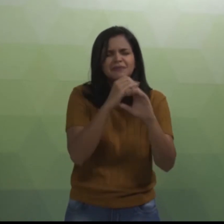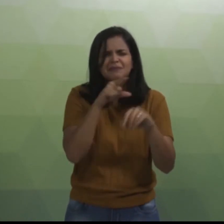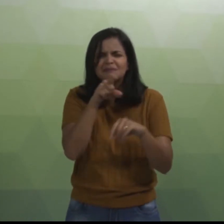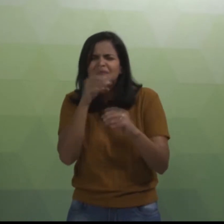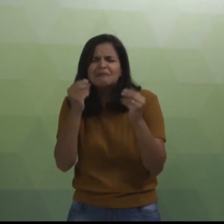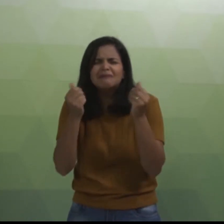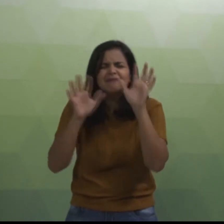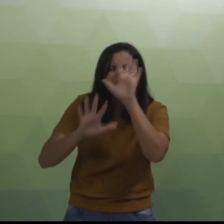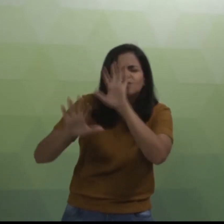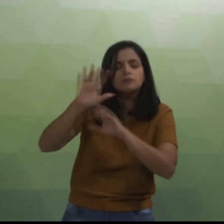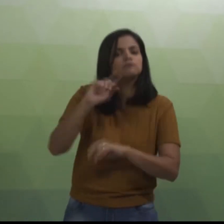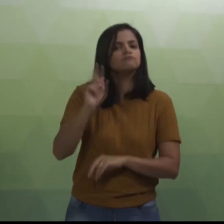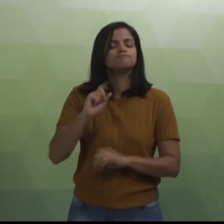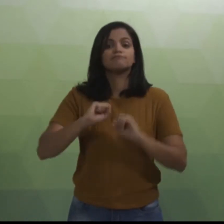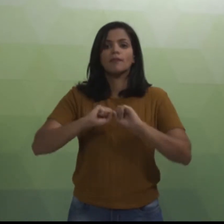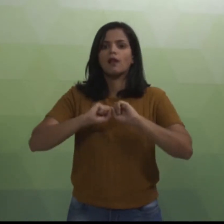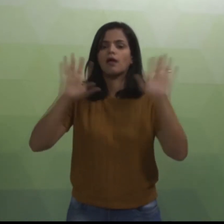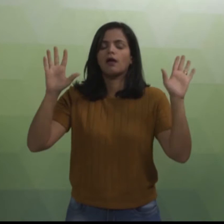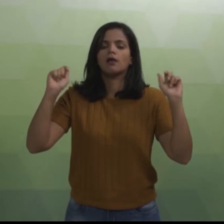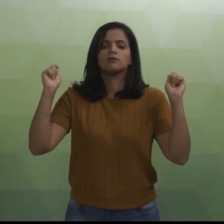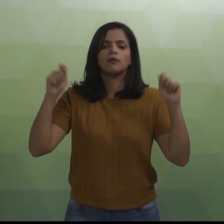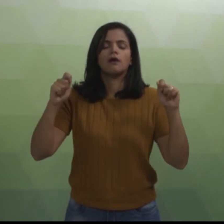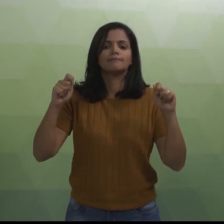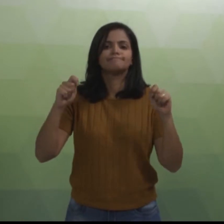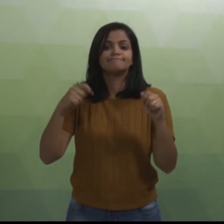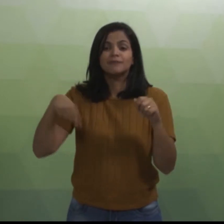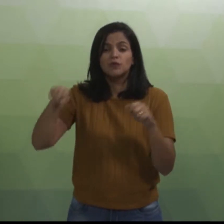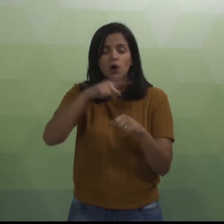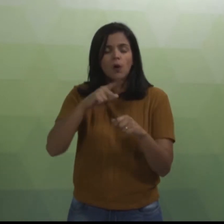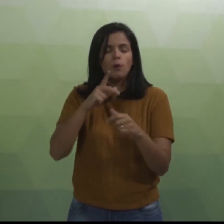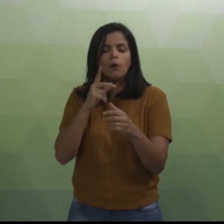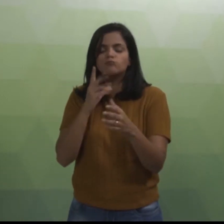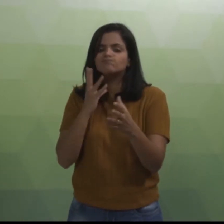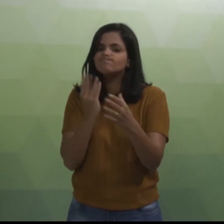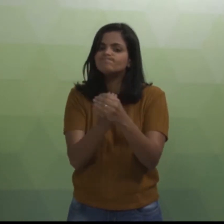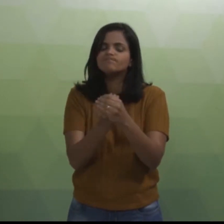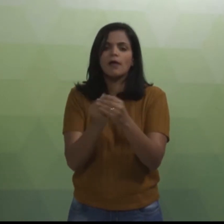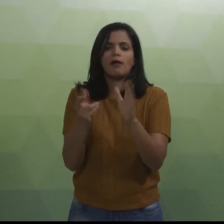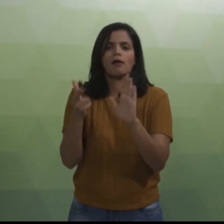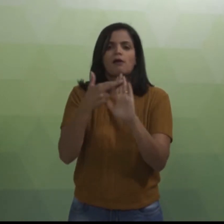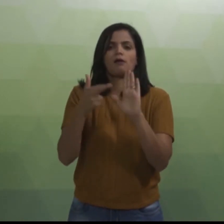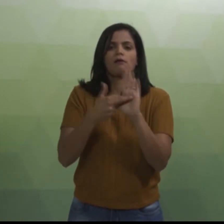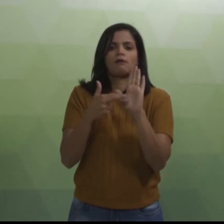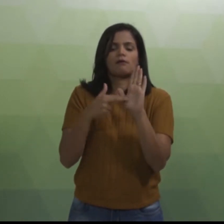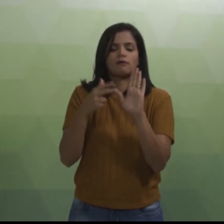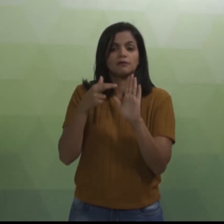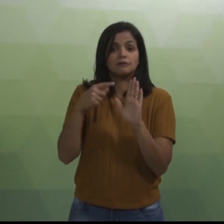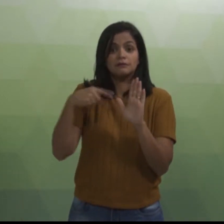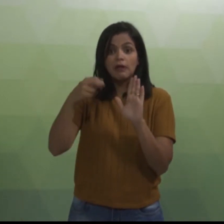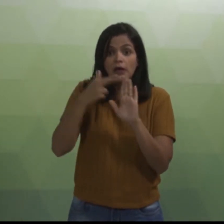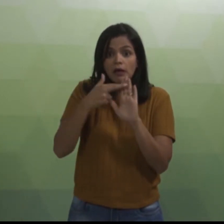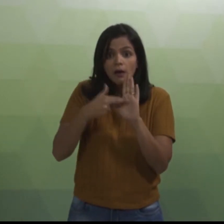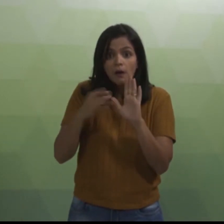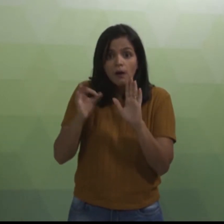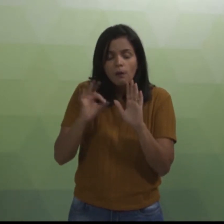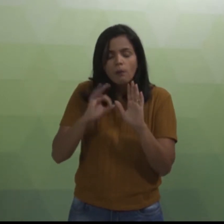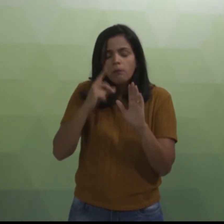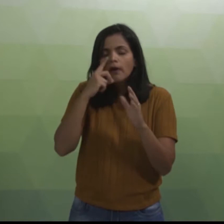Não, percebam. Então, tem que ficar clara a informação, não pode haver falha na comunicação. Então, o processo